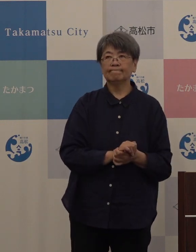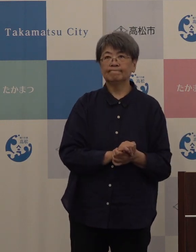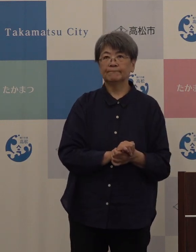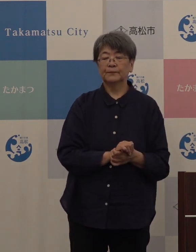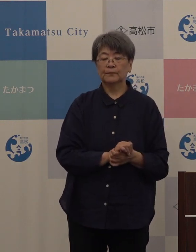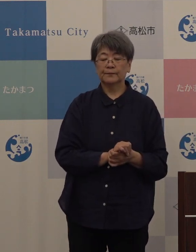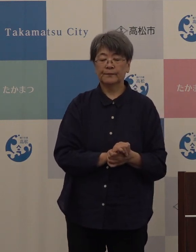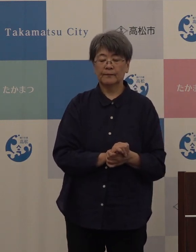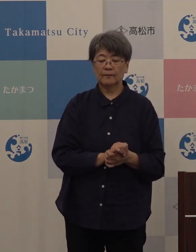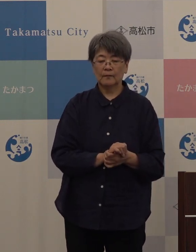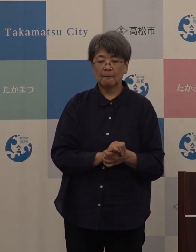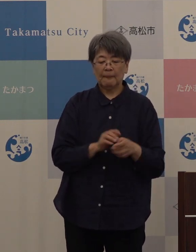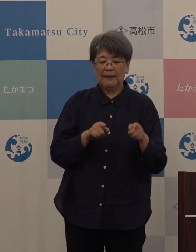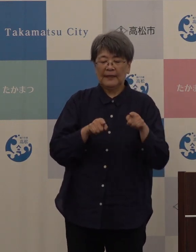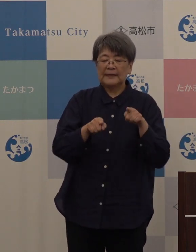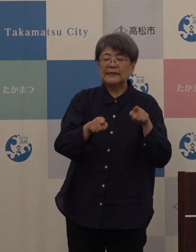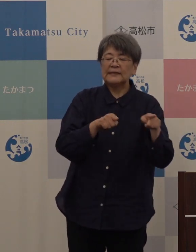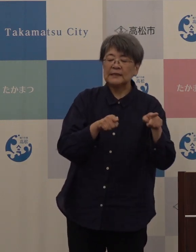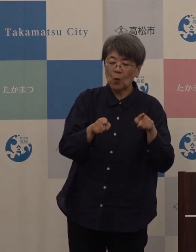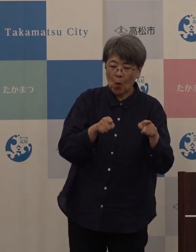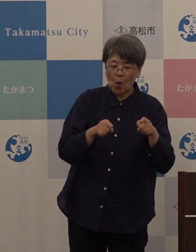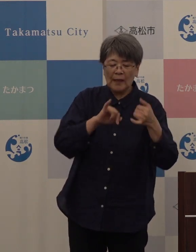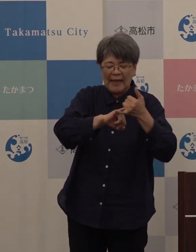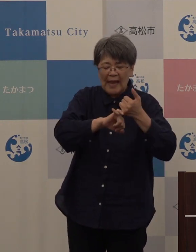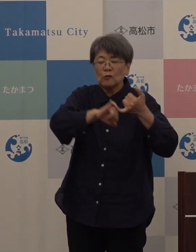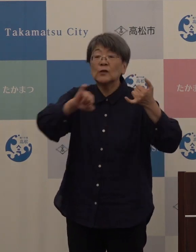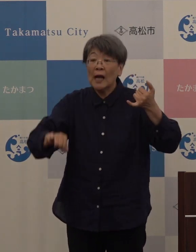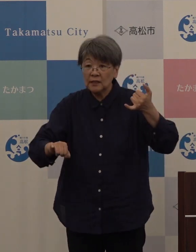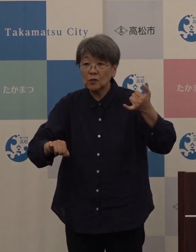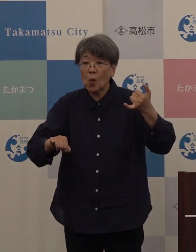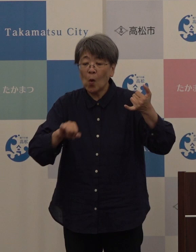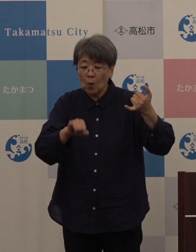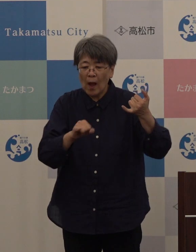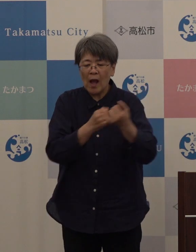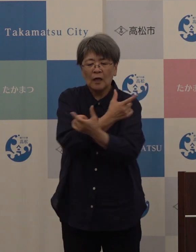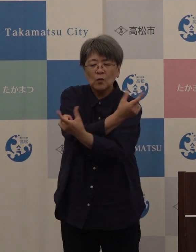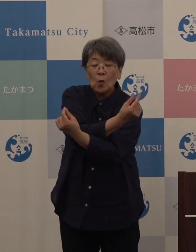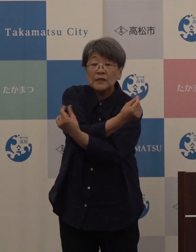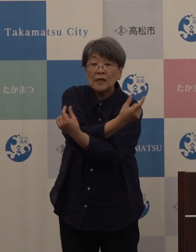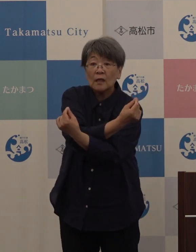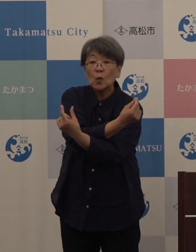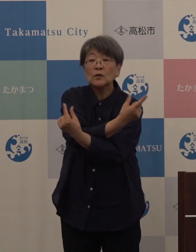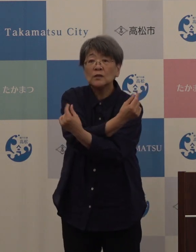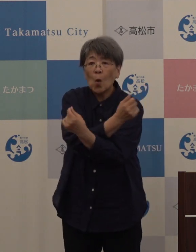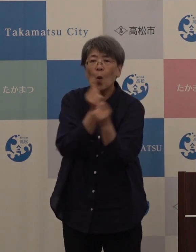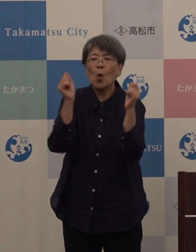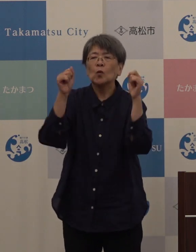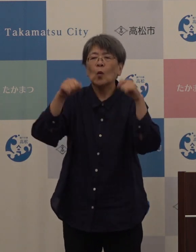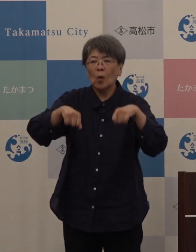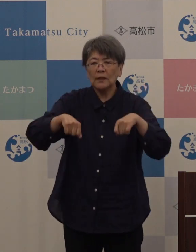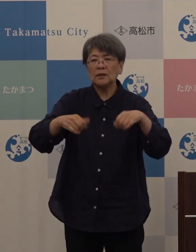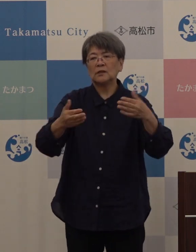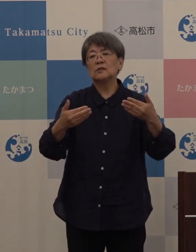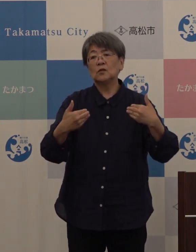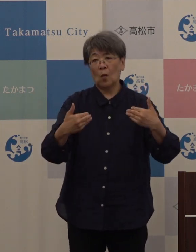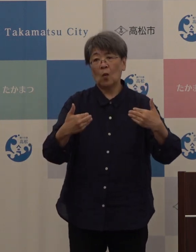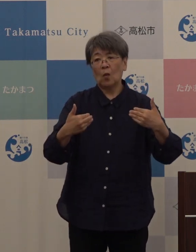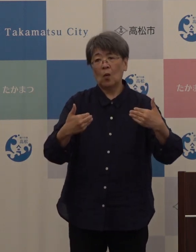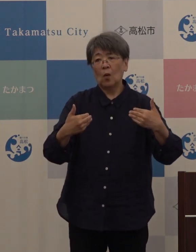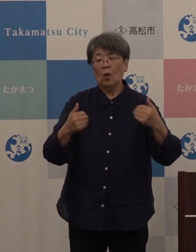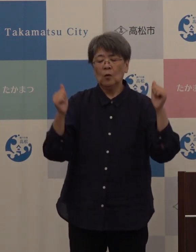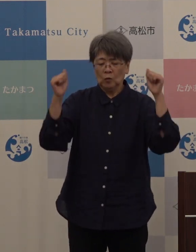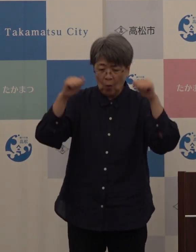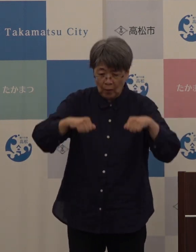ては、指導というか、要は契約解除につきましてはそれぞれ当事者同士の、合意というのが必要ですので、それができる